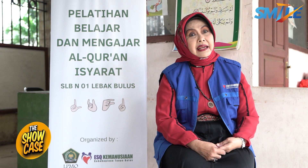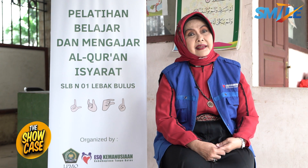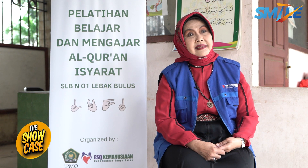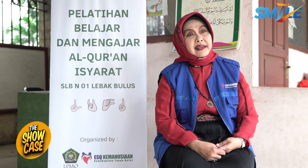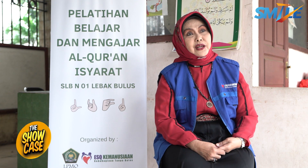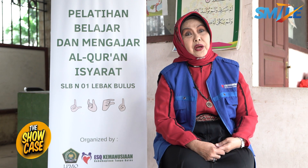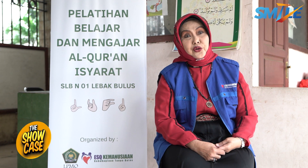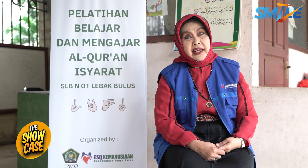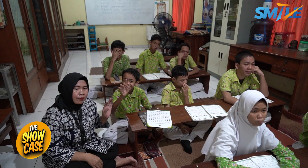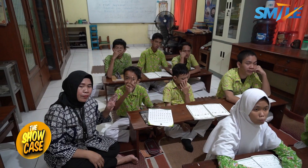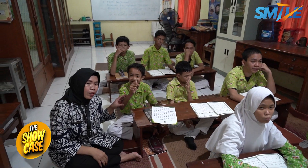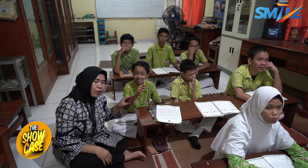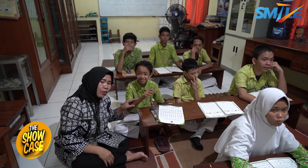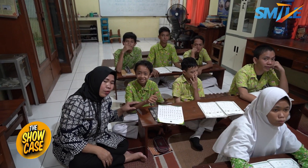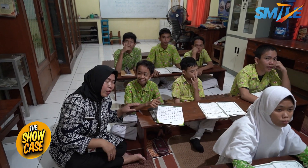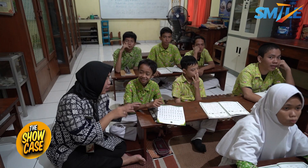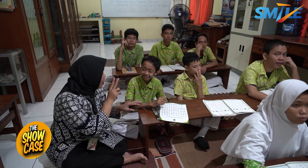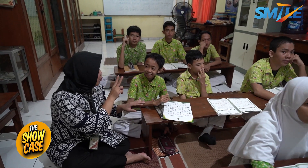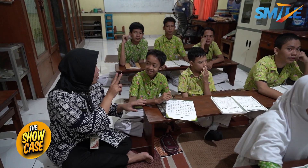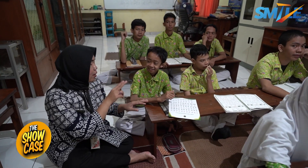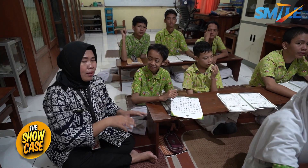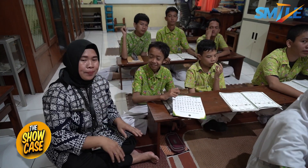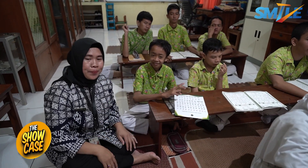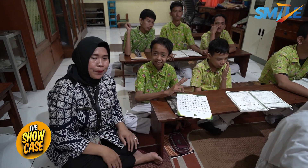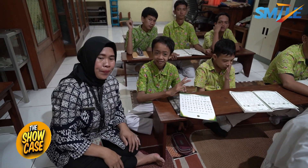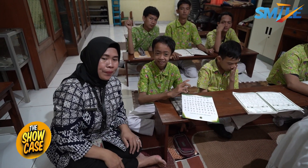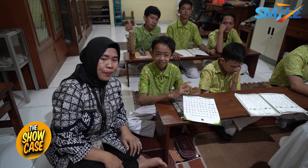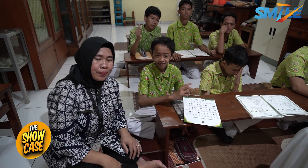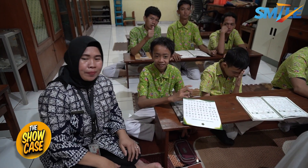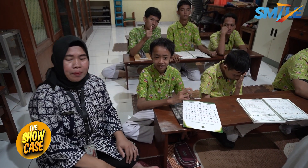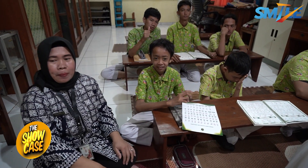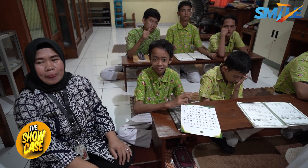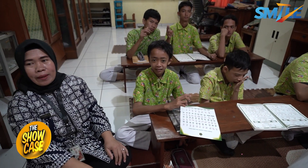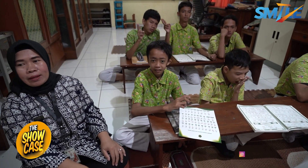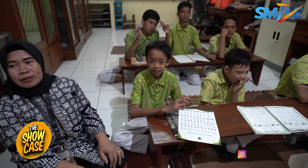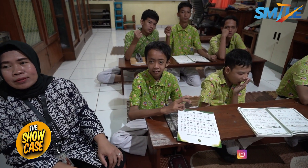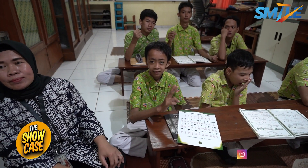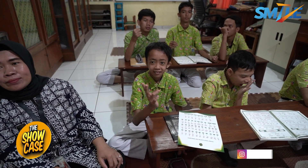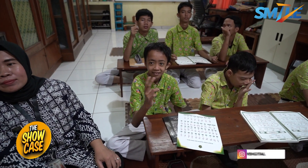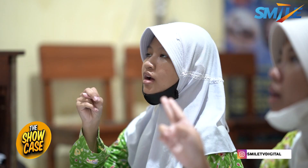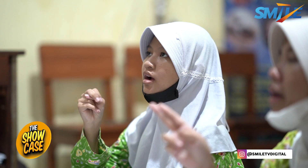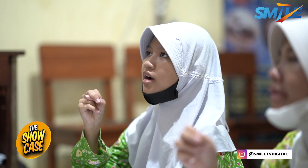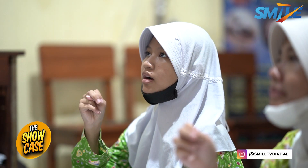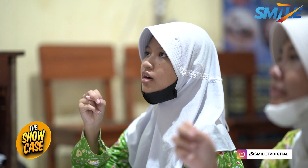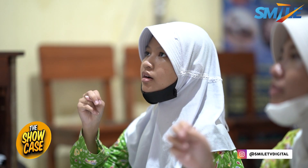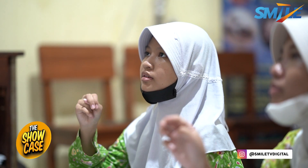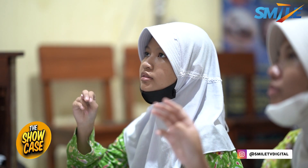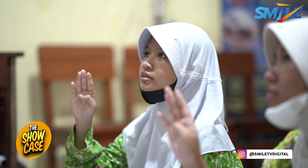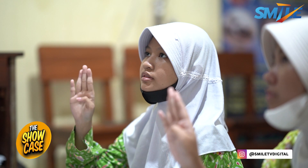kita sendiri, yaitu Indonesia. Di sini adalah satu karya yang betul-betul menjadi karunia Allah ya, dari Kementerian Agama,